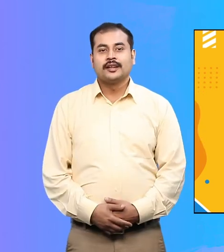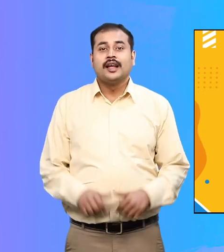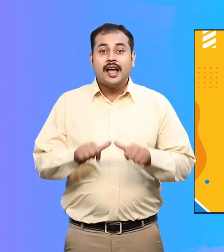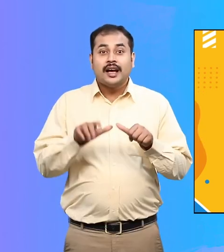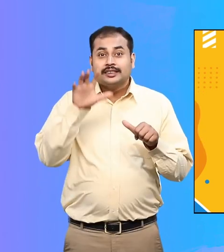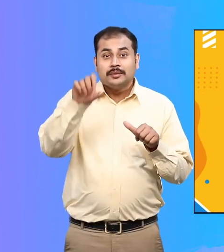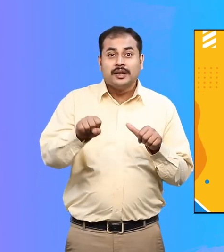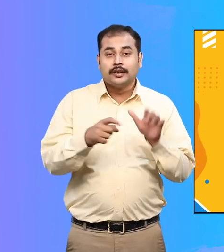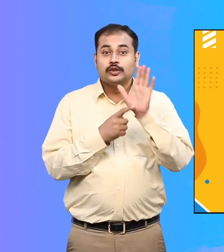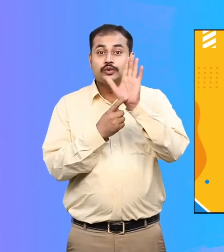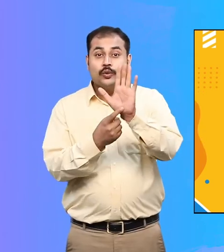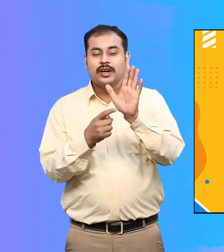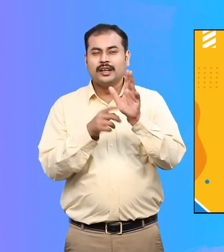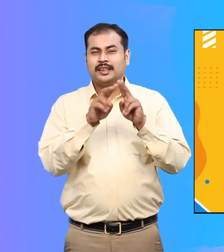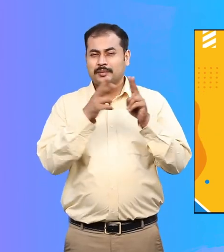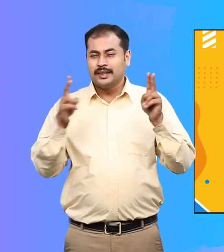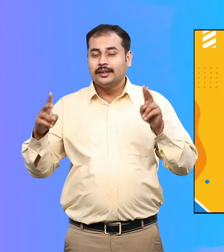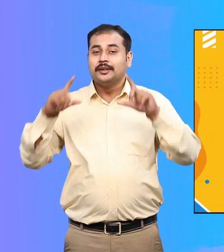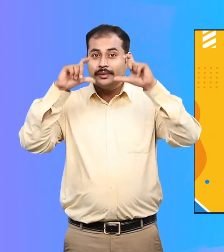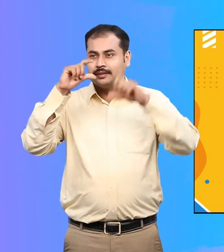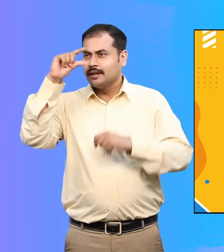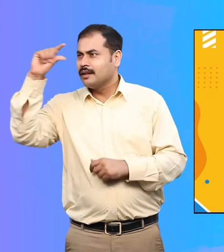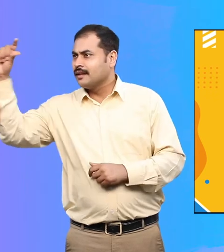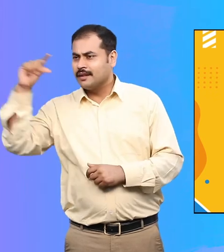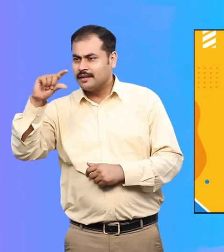यह एक स्व अधिगम चित्र आधारित गतिविधि है।